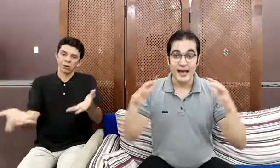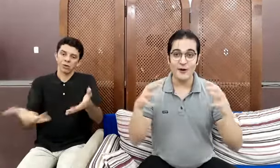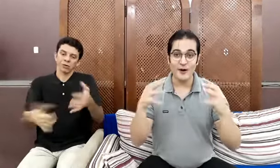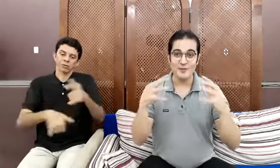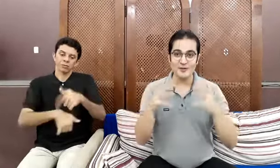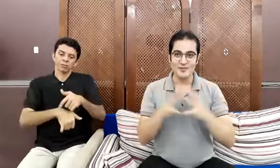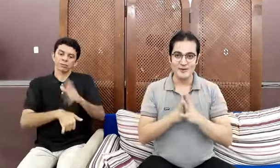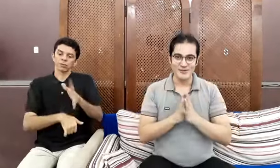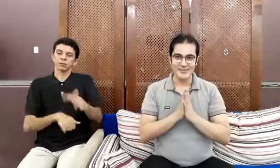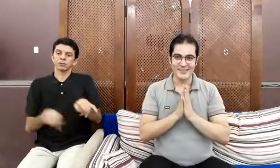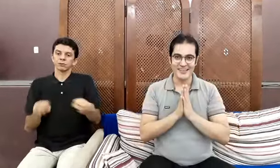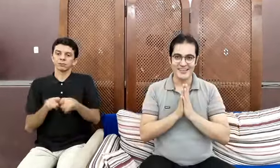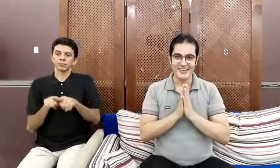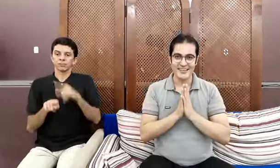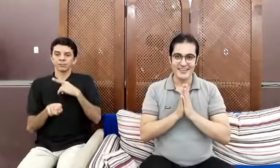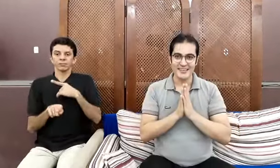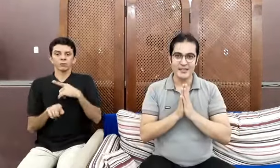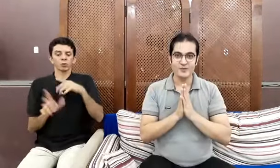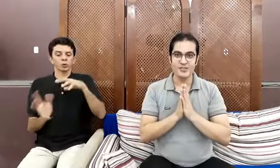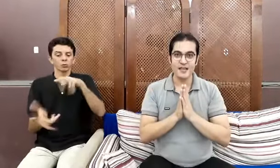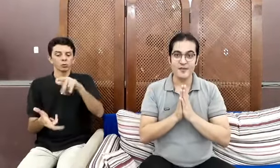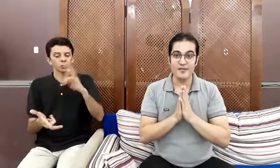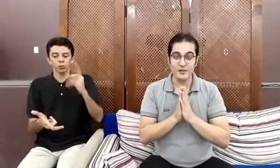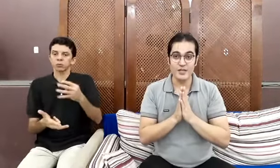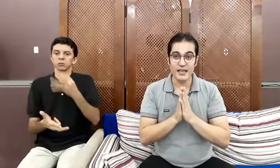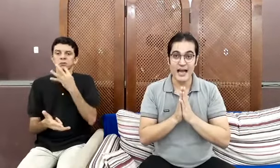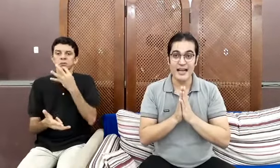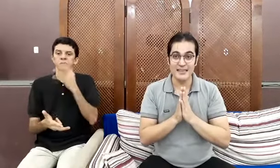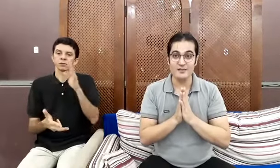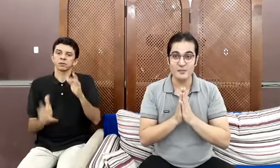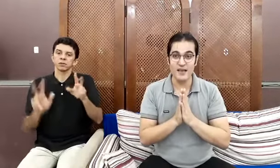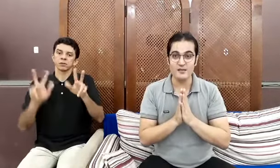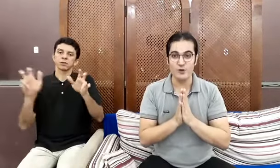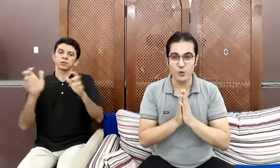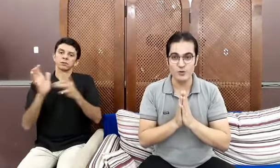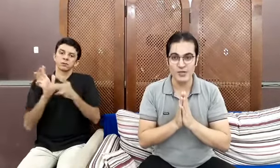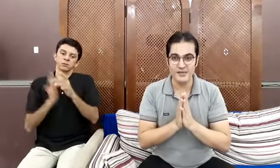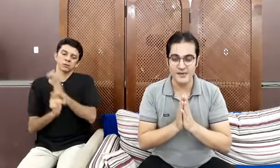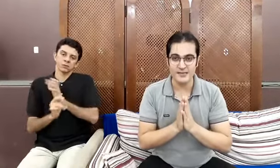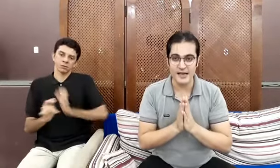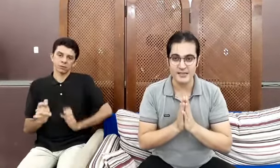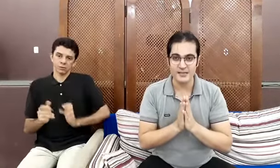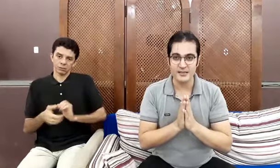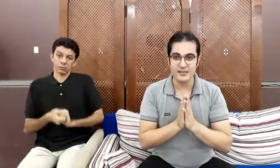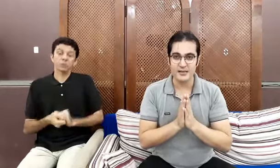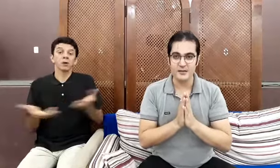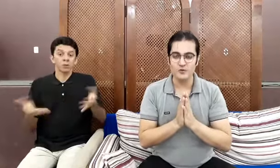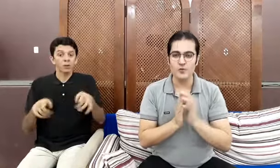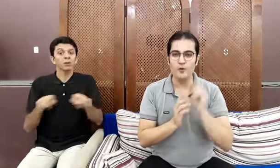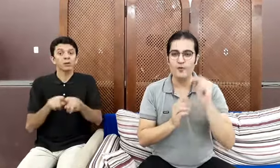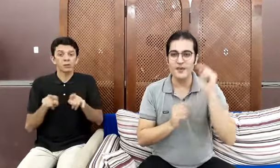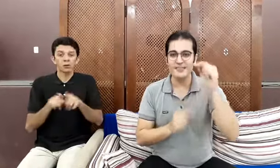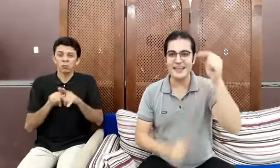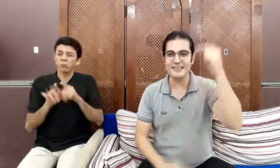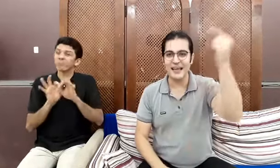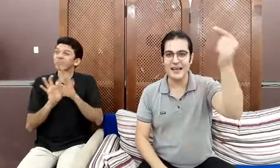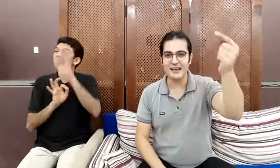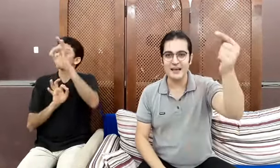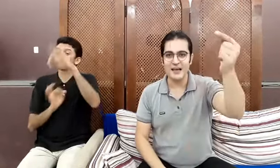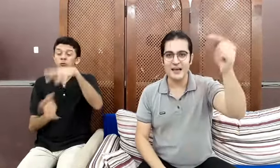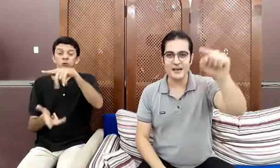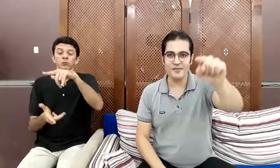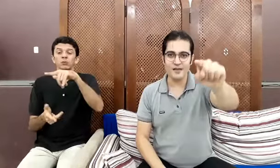E agora, meus irmãos, Deus está fazendo chegar cada vez mais longe essa mensagem, dos confins da